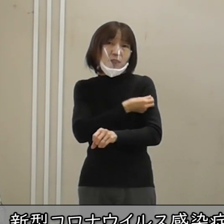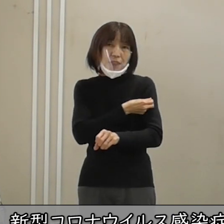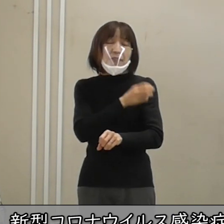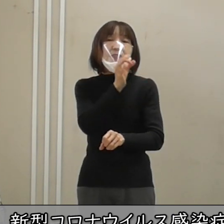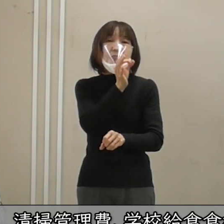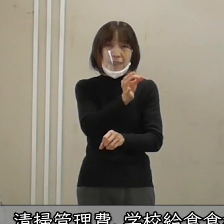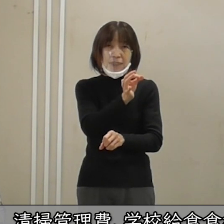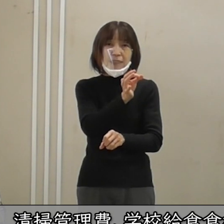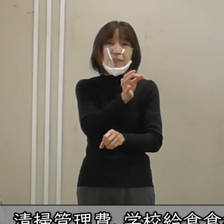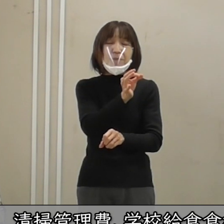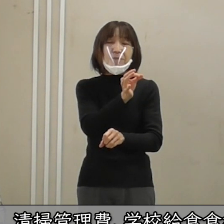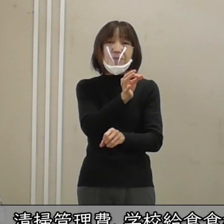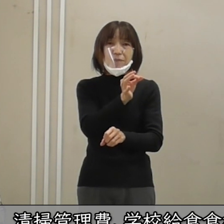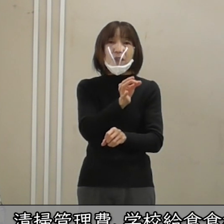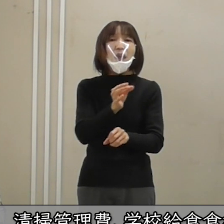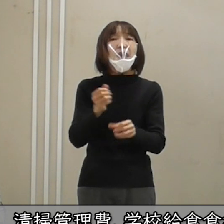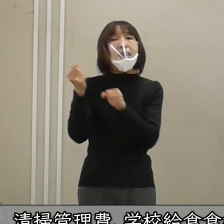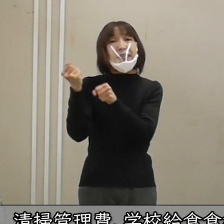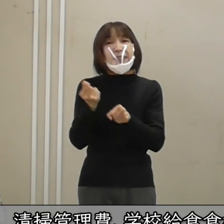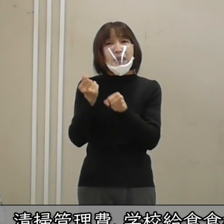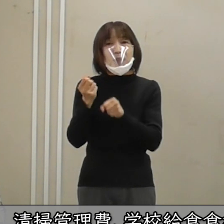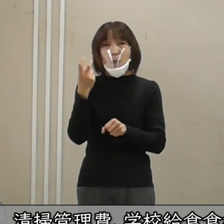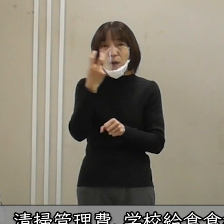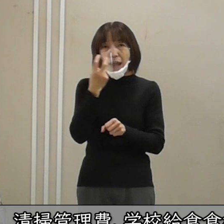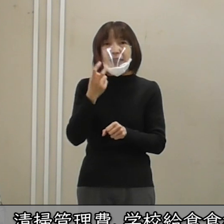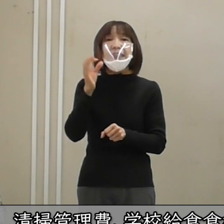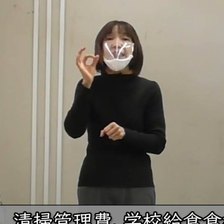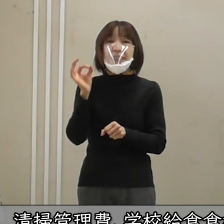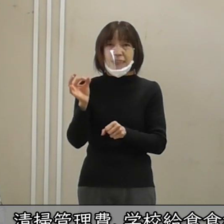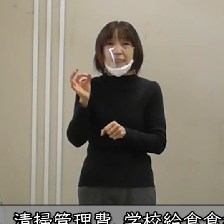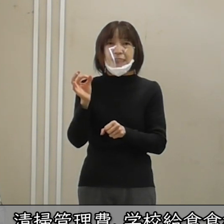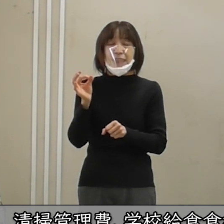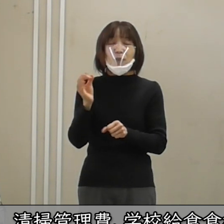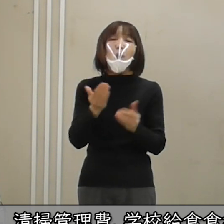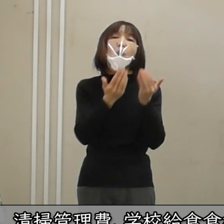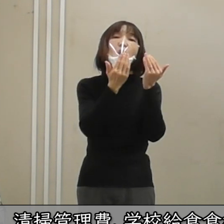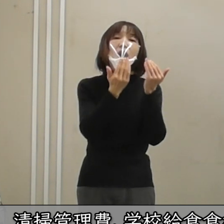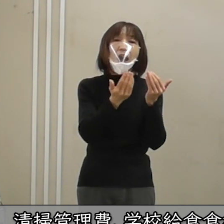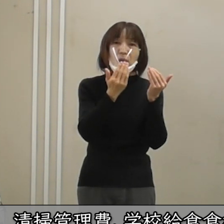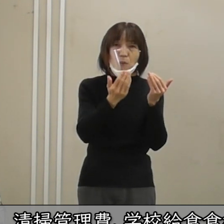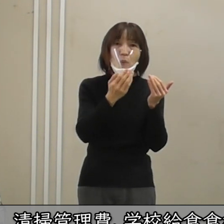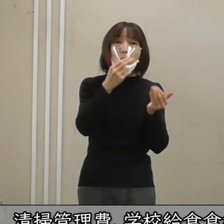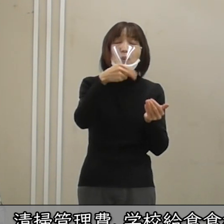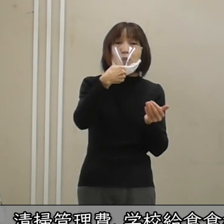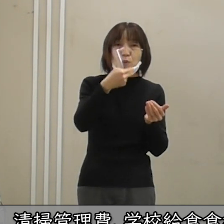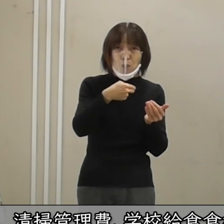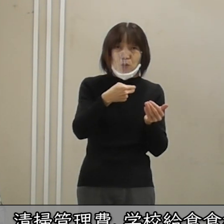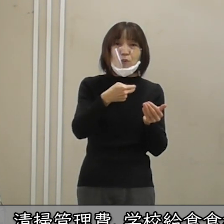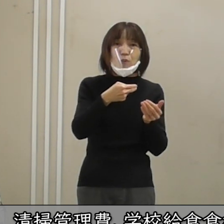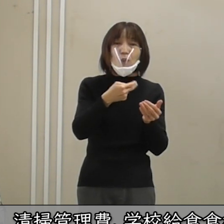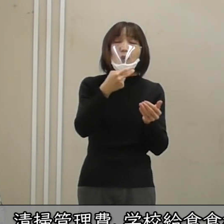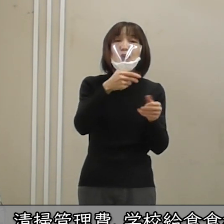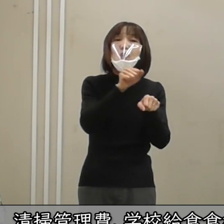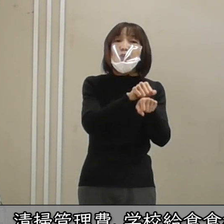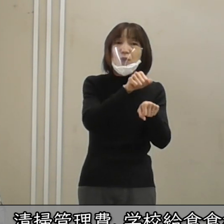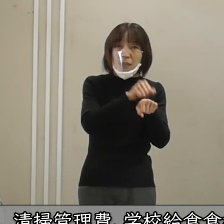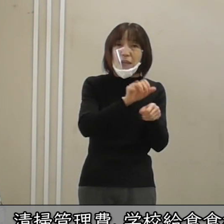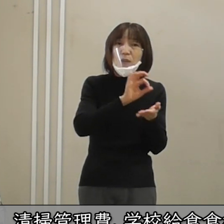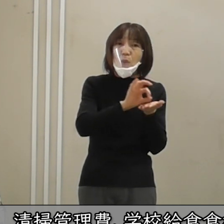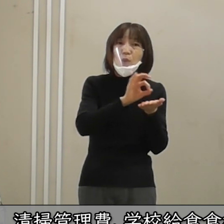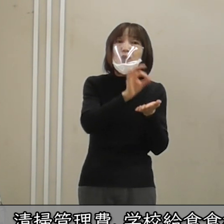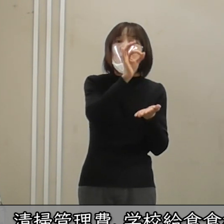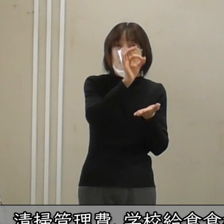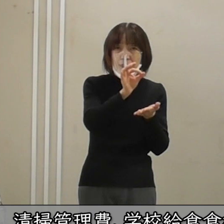費、清掃管理費、学校給食食材購入費をはじめ、庁舎管理